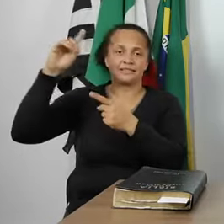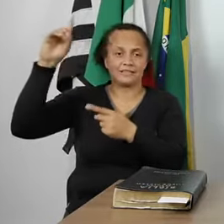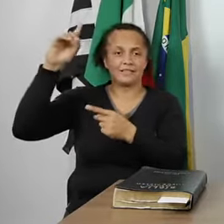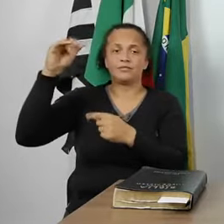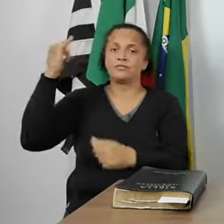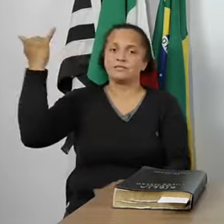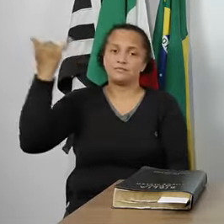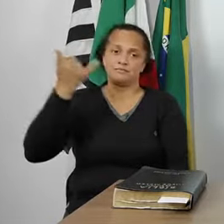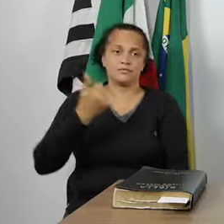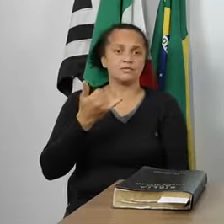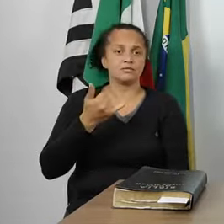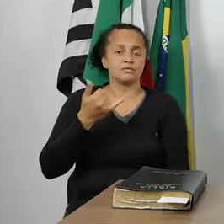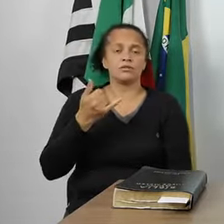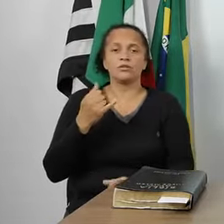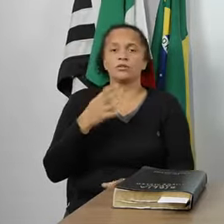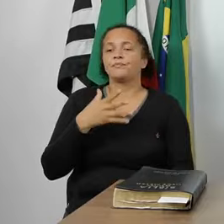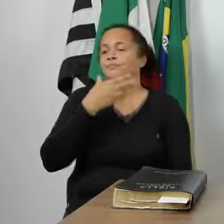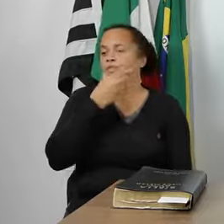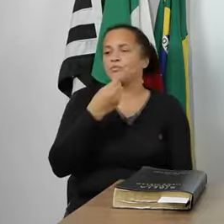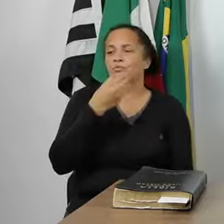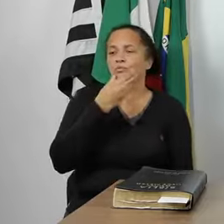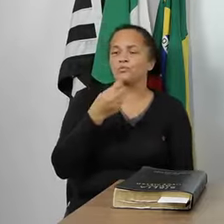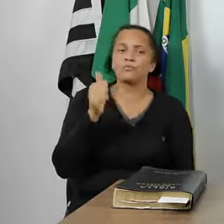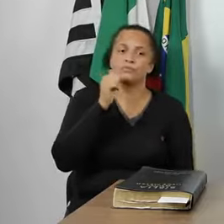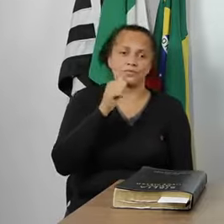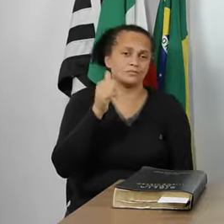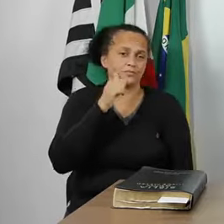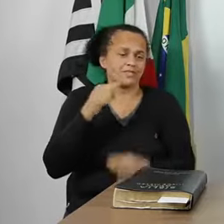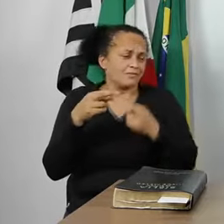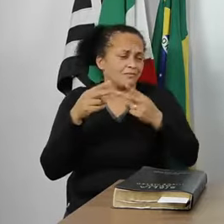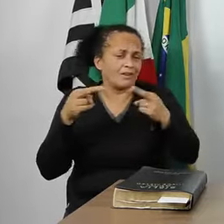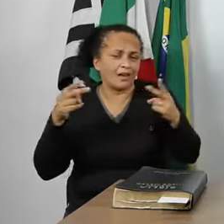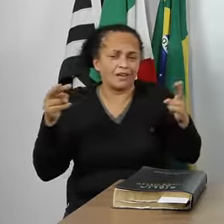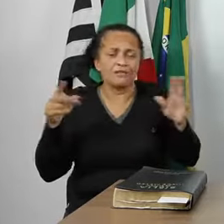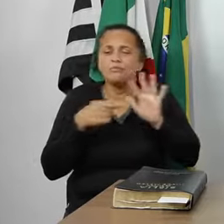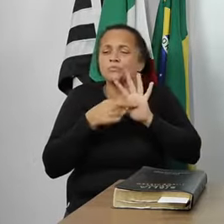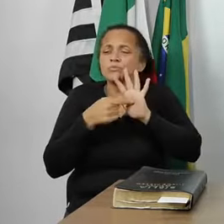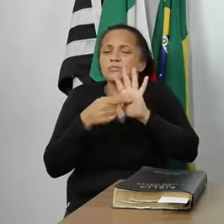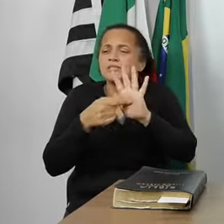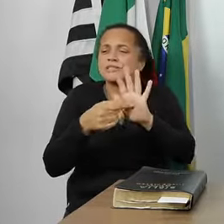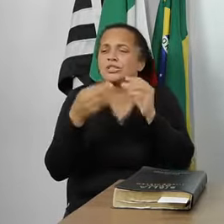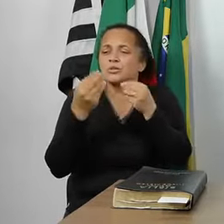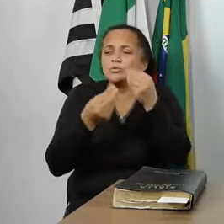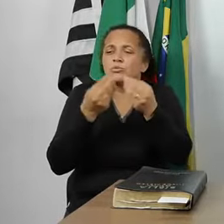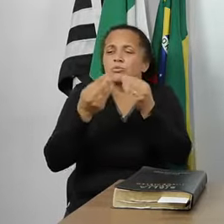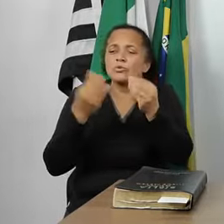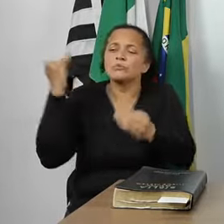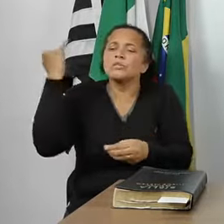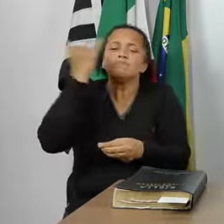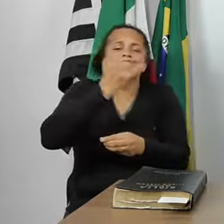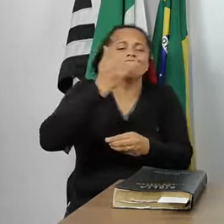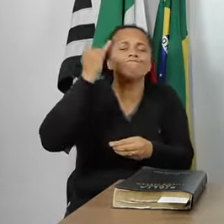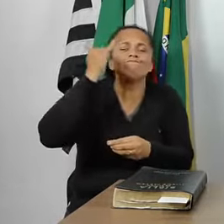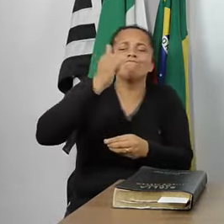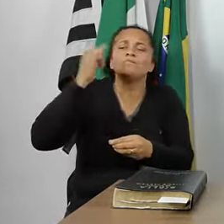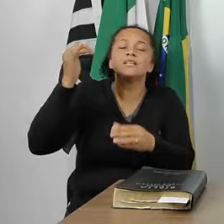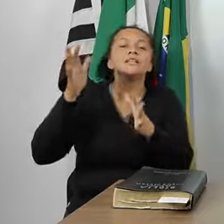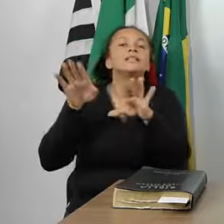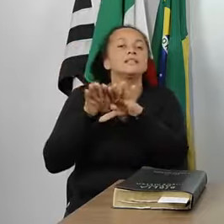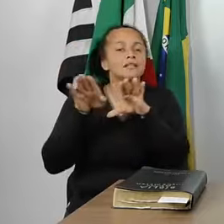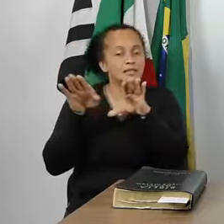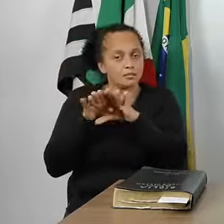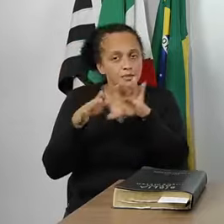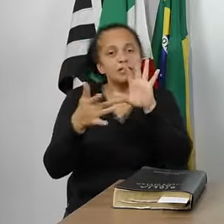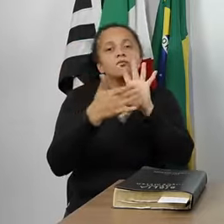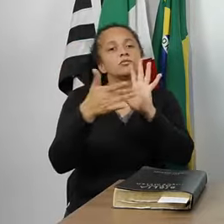aos homens de inúmeras maneiras, de várias maneiras. E agora, nesses últimos dias, pelo seu Filho Jesus Cristo.